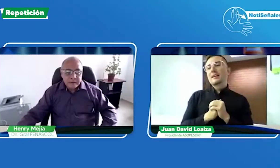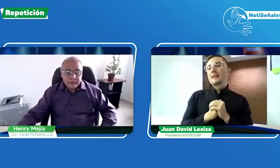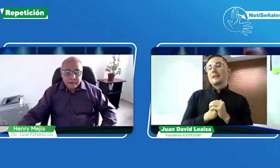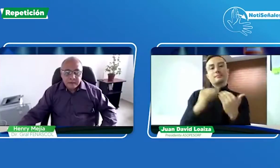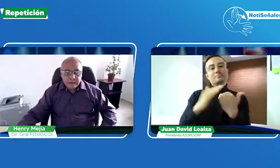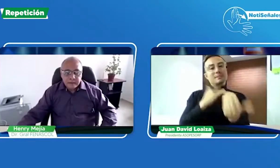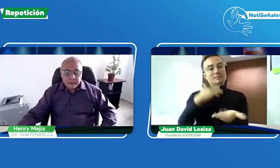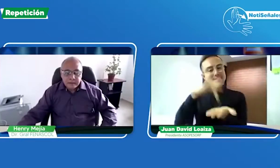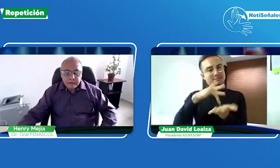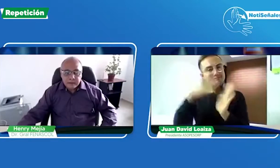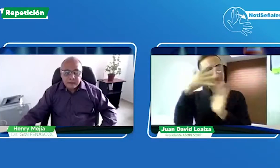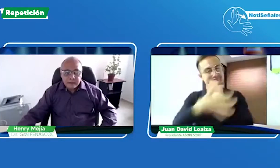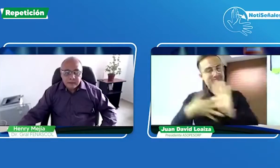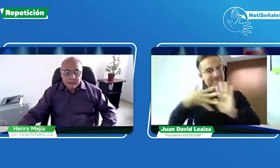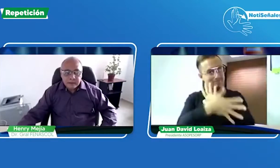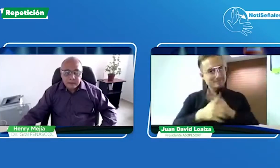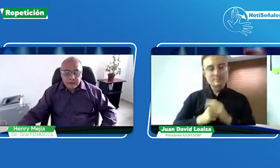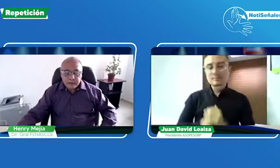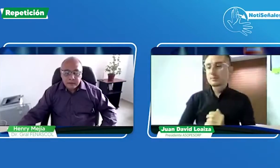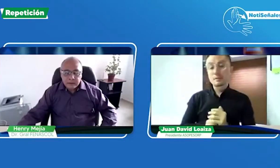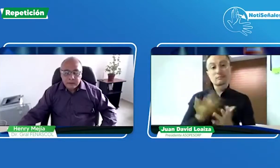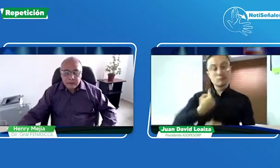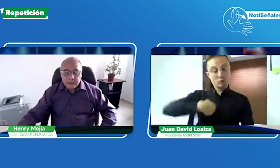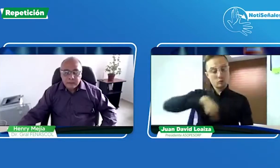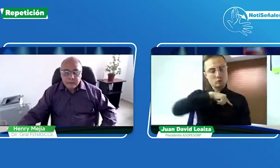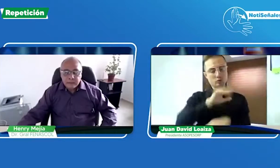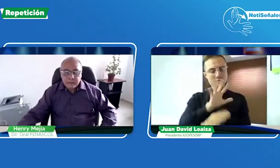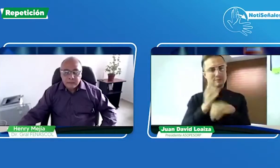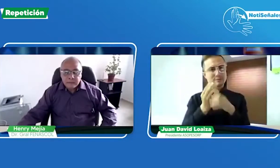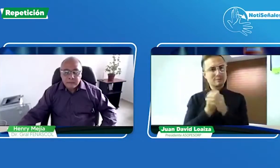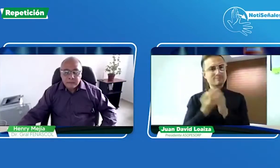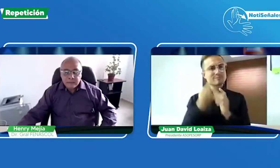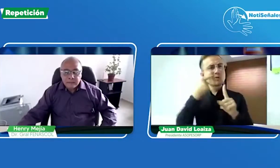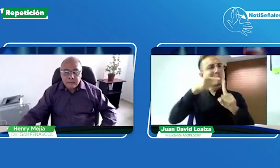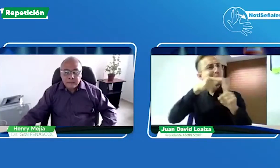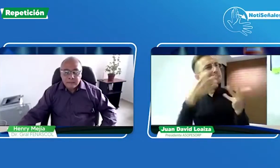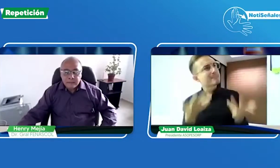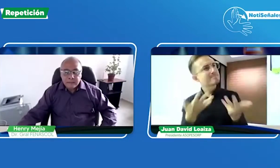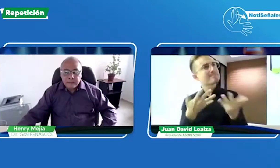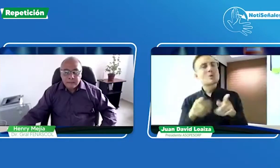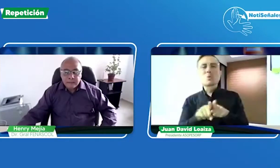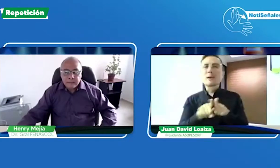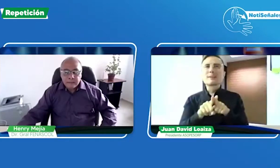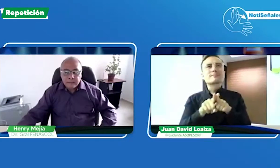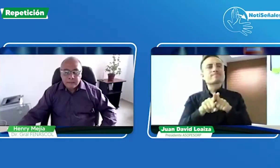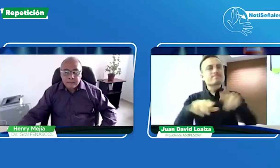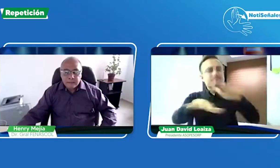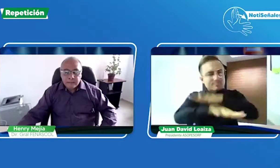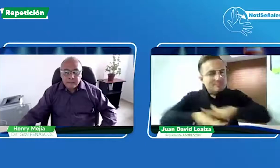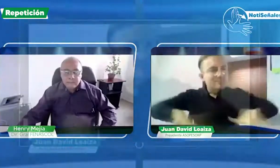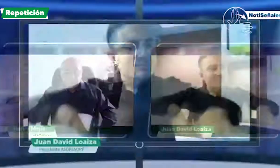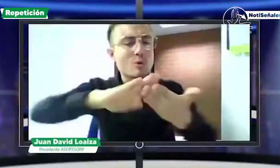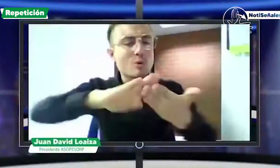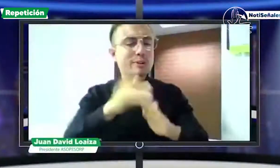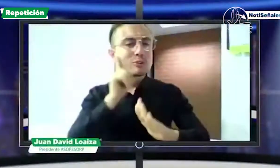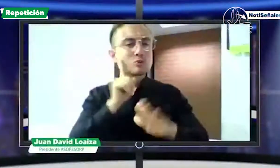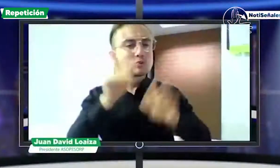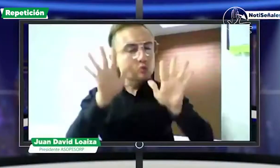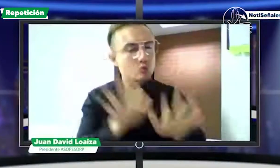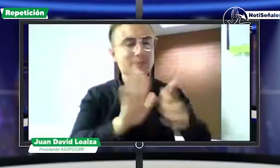Bueno, primero que todo, muchas gracias. Gracias por la invitación a poder participar de Noticiseñales. Nosotros como